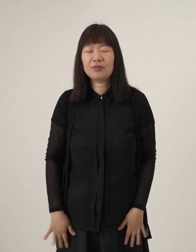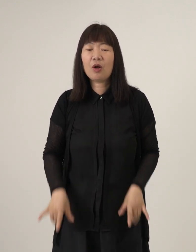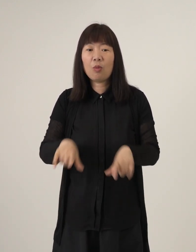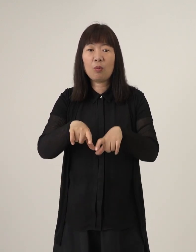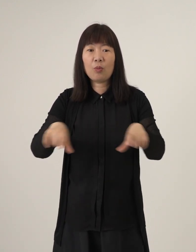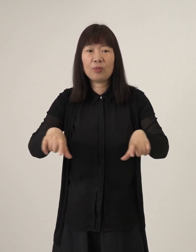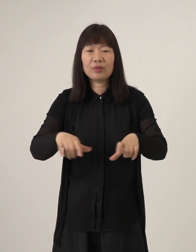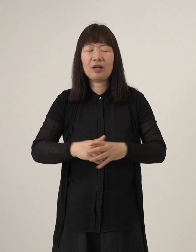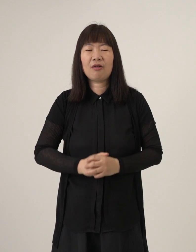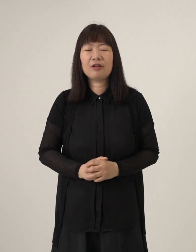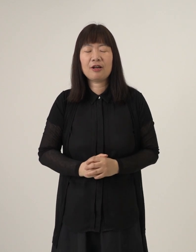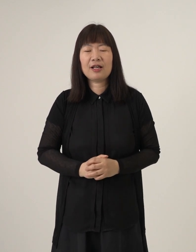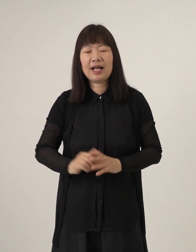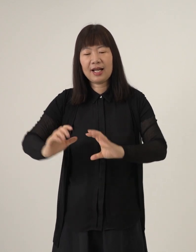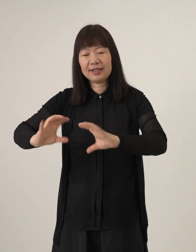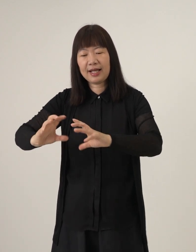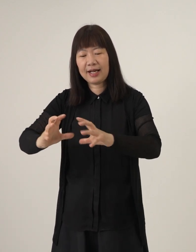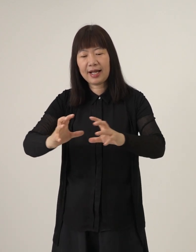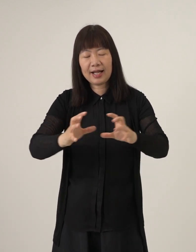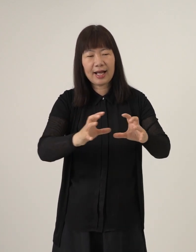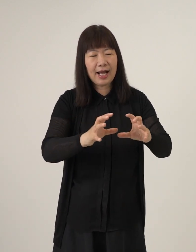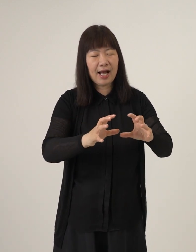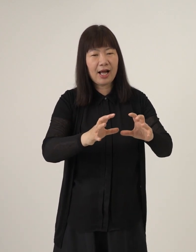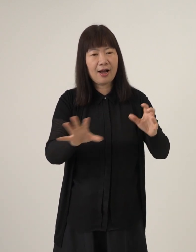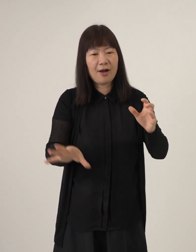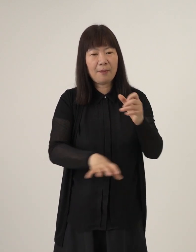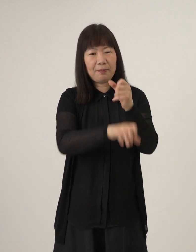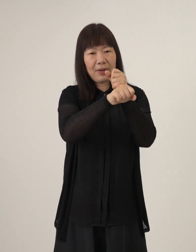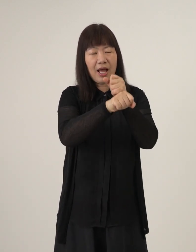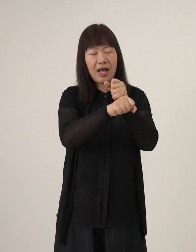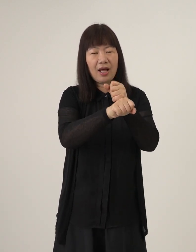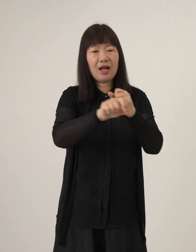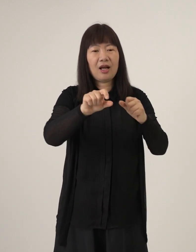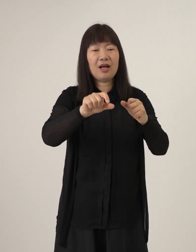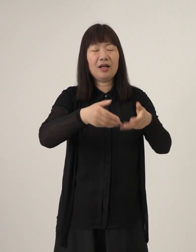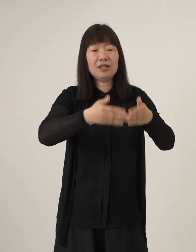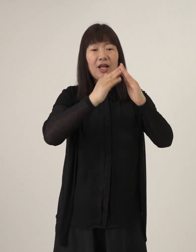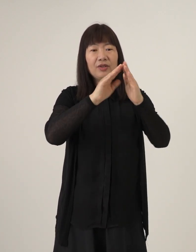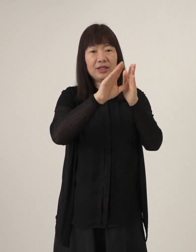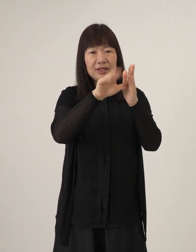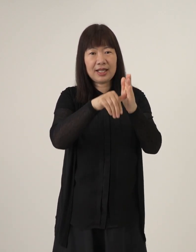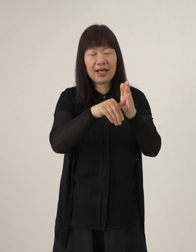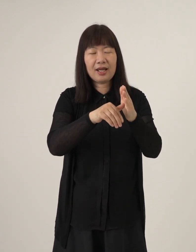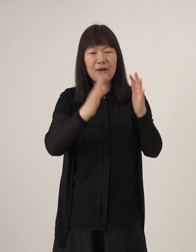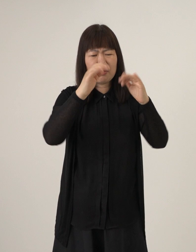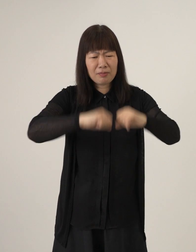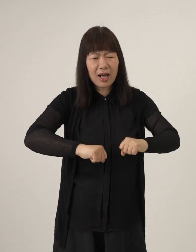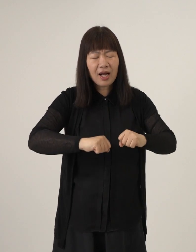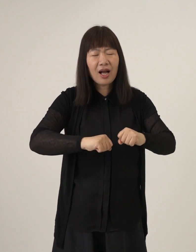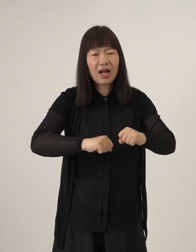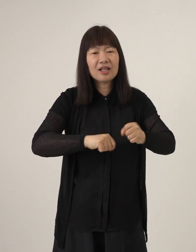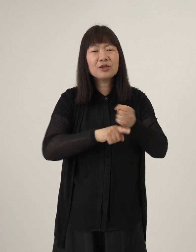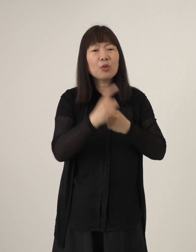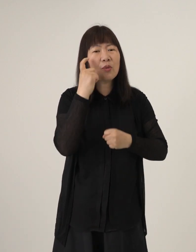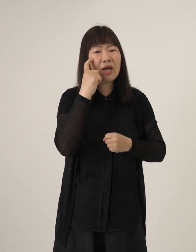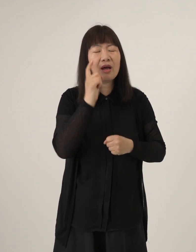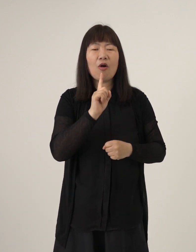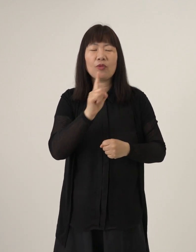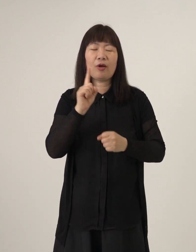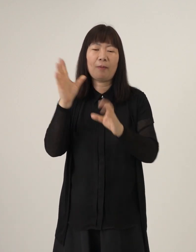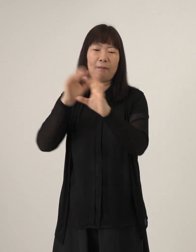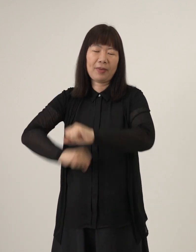제국이 돼서 망하는 경로가 뭐냐 하면 문화 말살, 언어